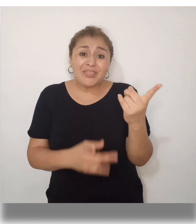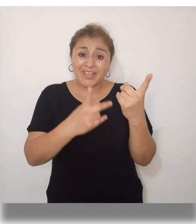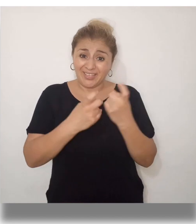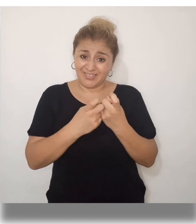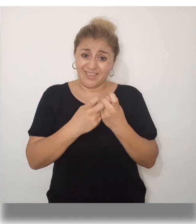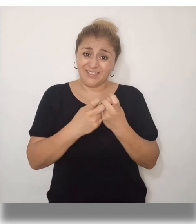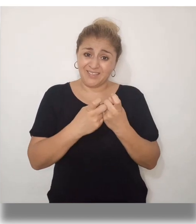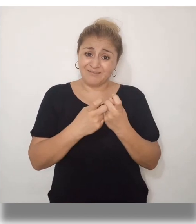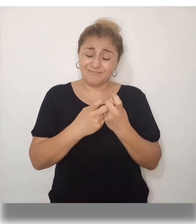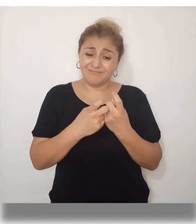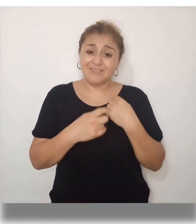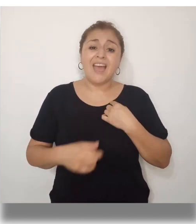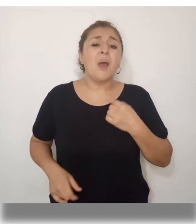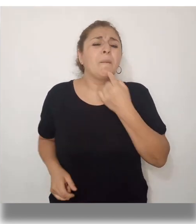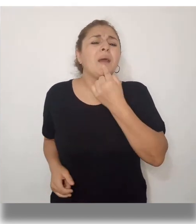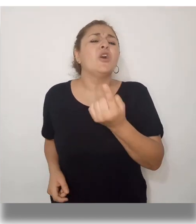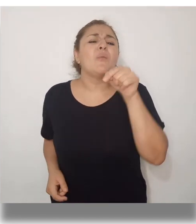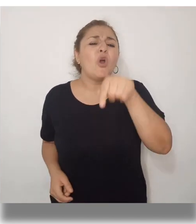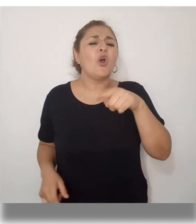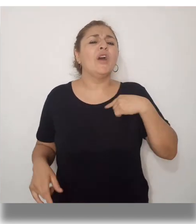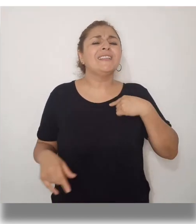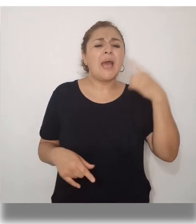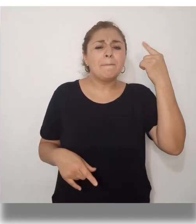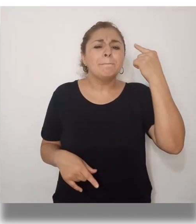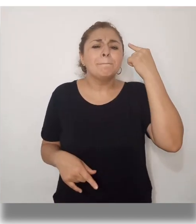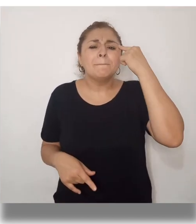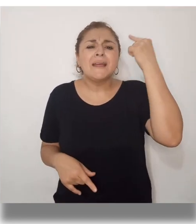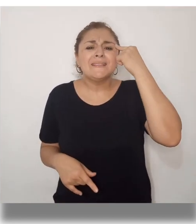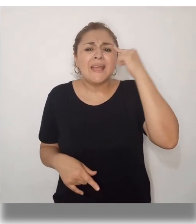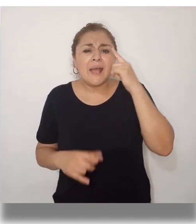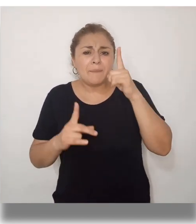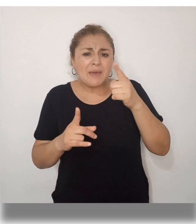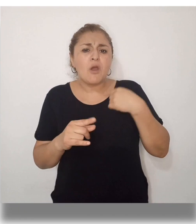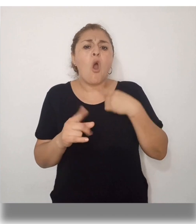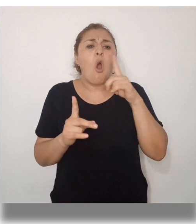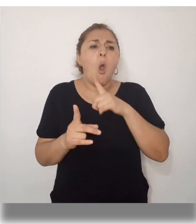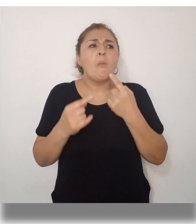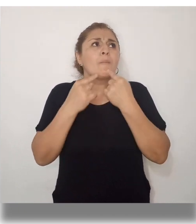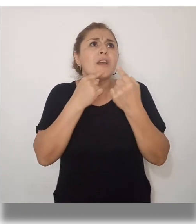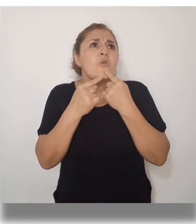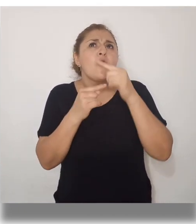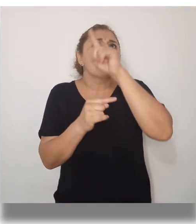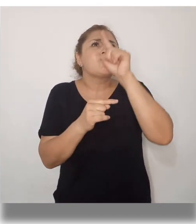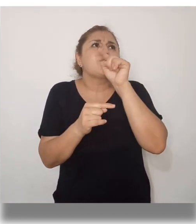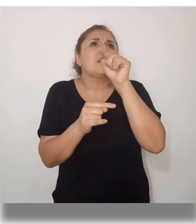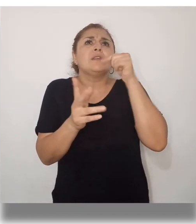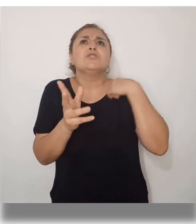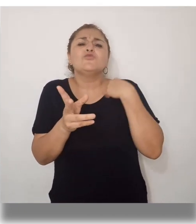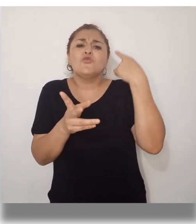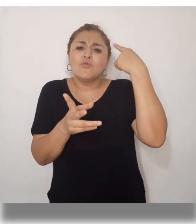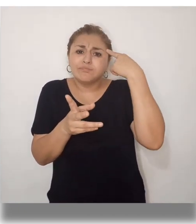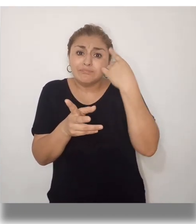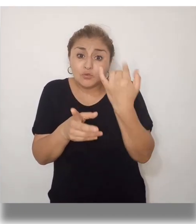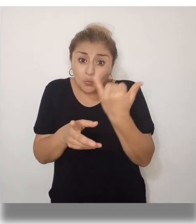internas alguna vez estas conversaciones internas revelan